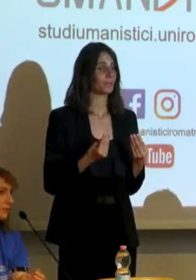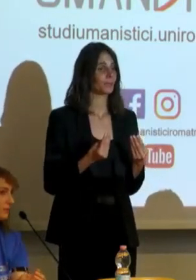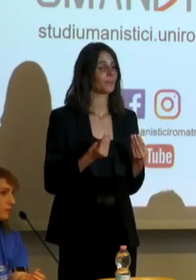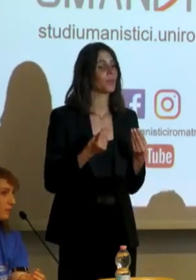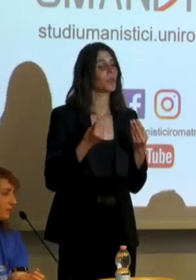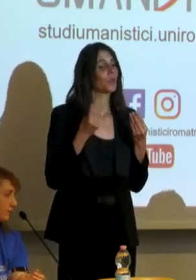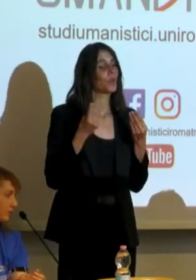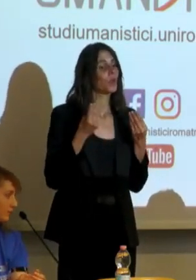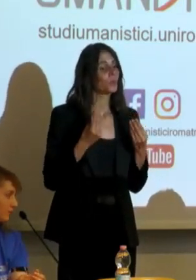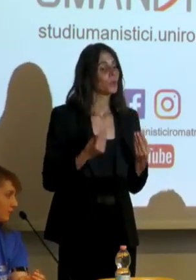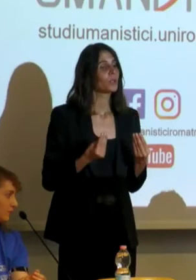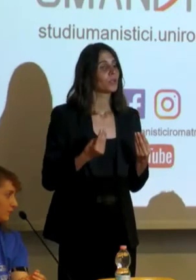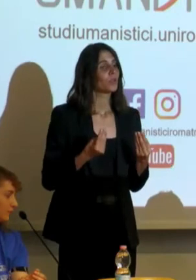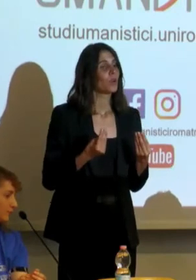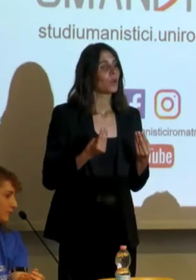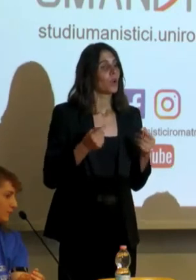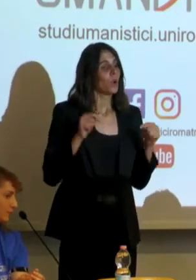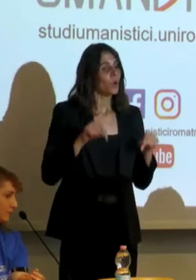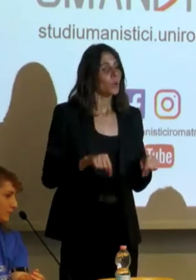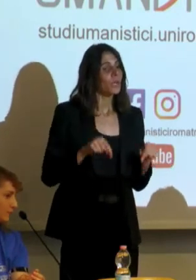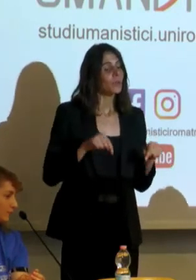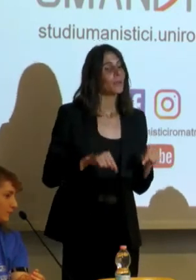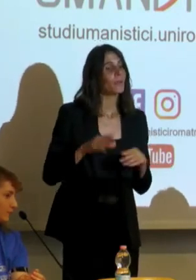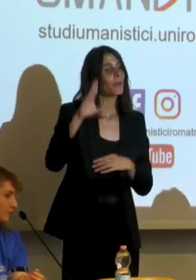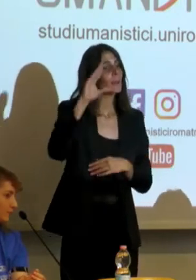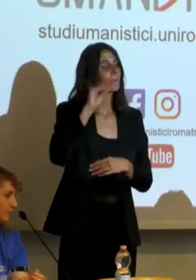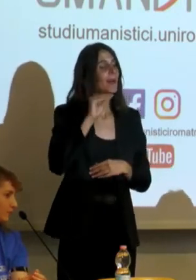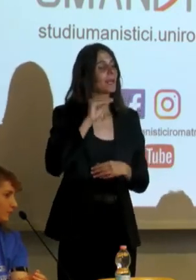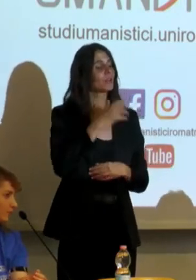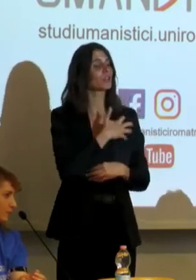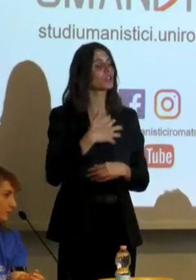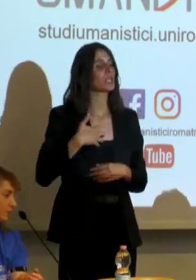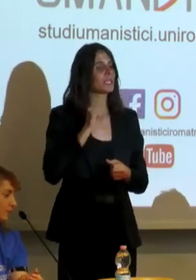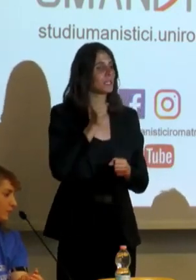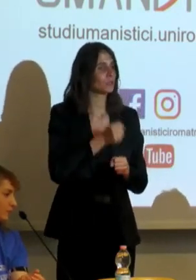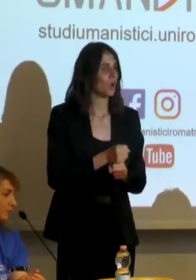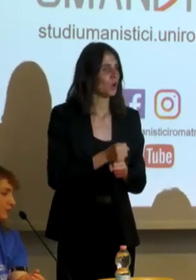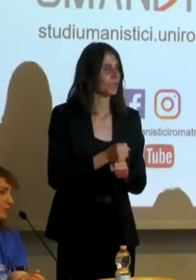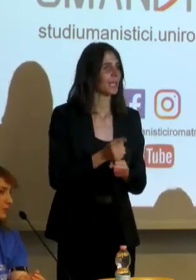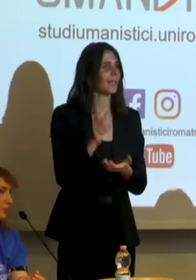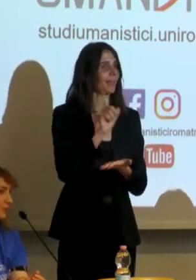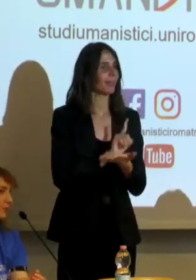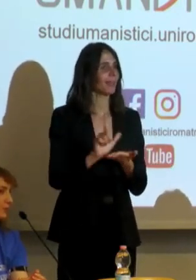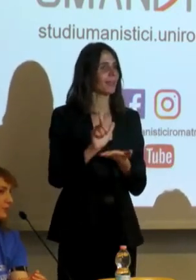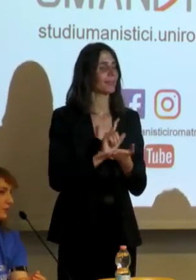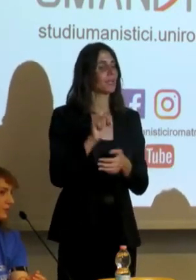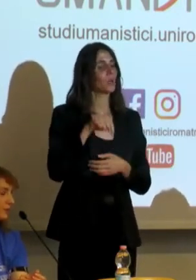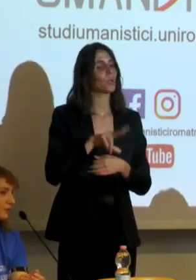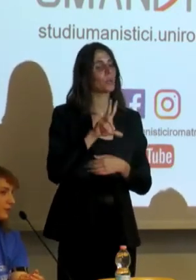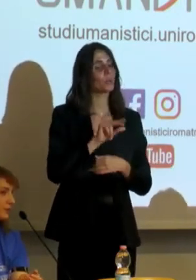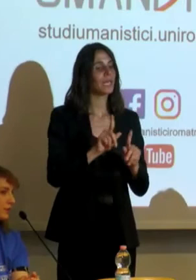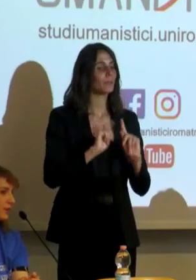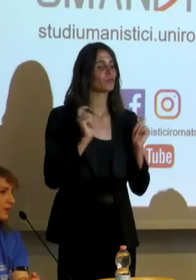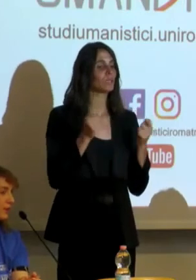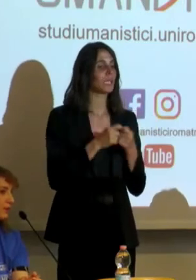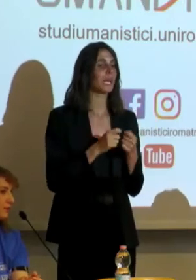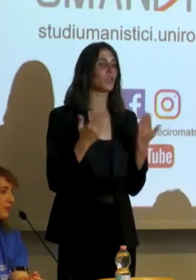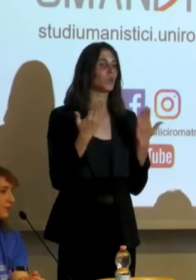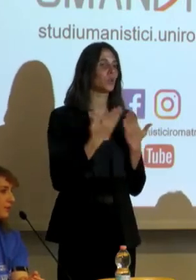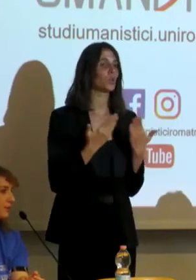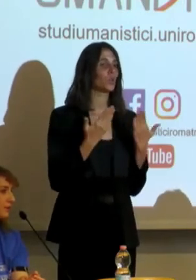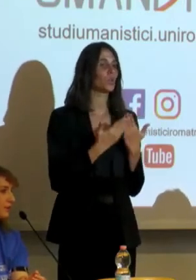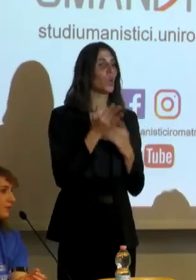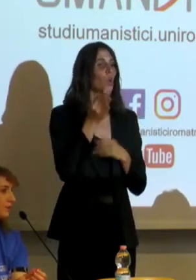che si imparano a scienze storiche, ma a lettere, a storia dell'arte, quindi stiamo parlando in generale di studi umanistici. Sono una